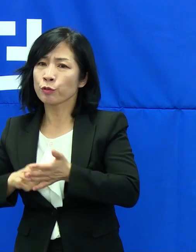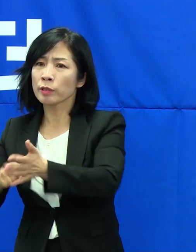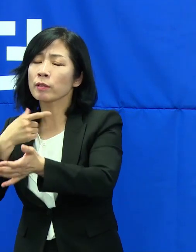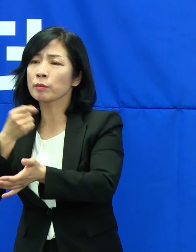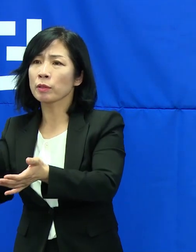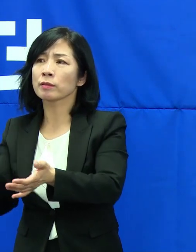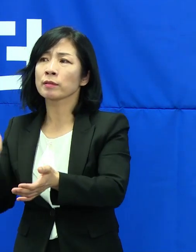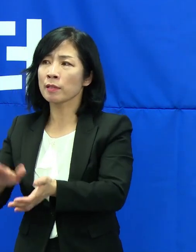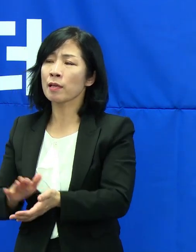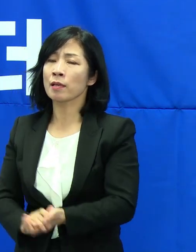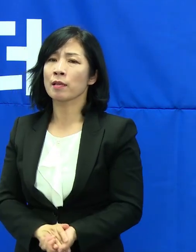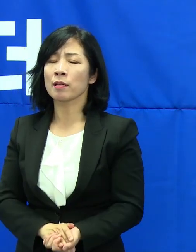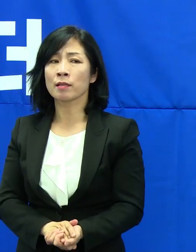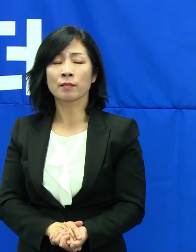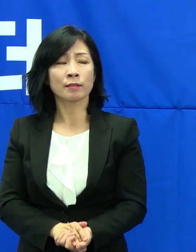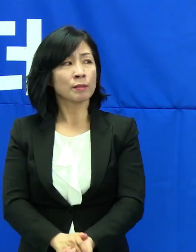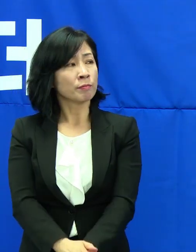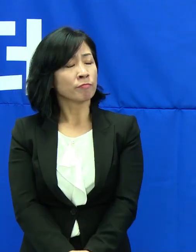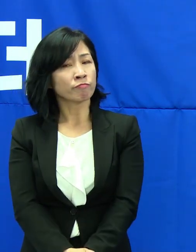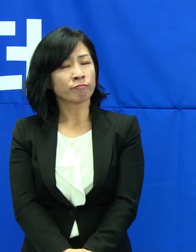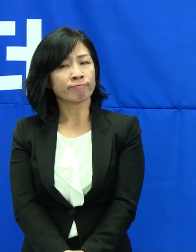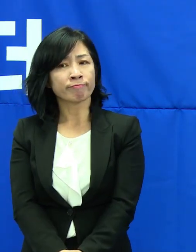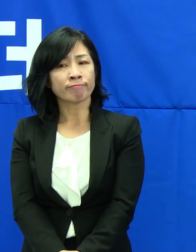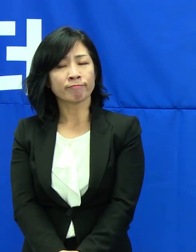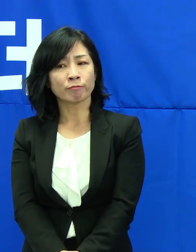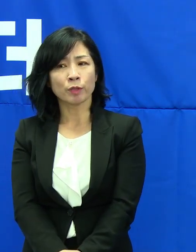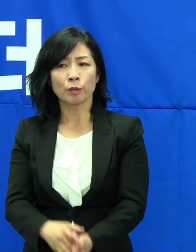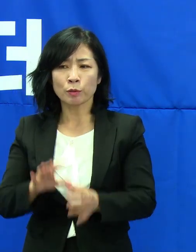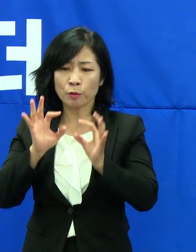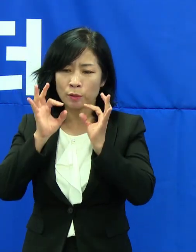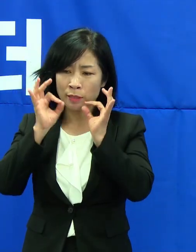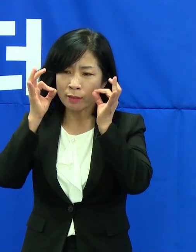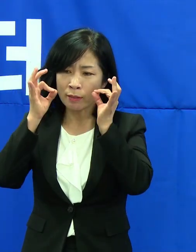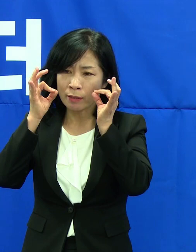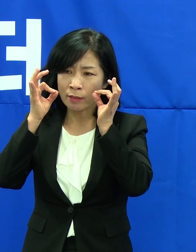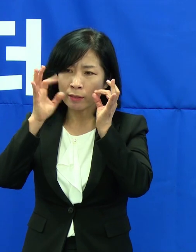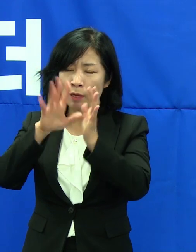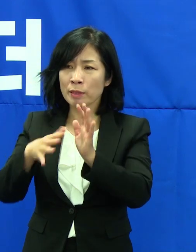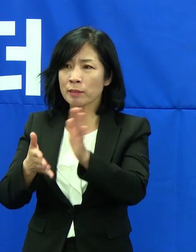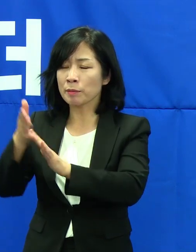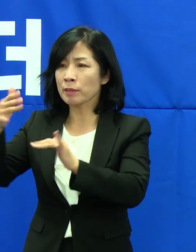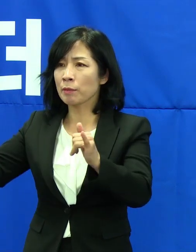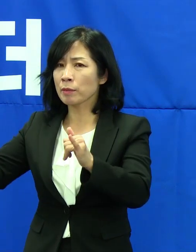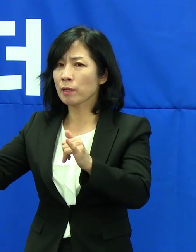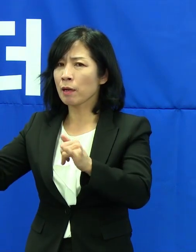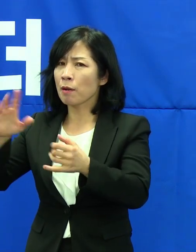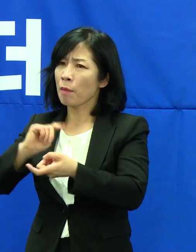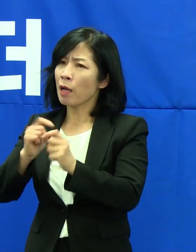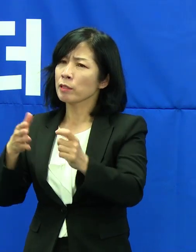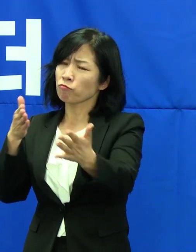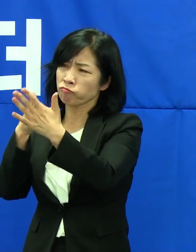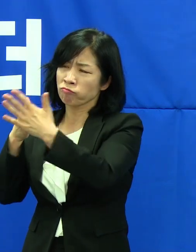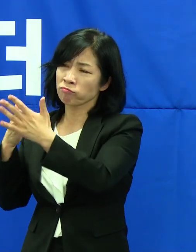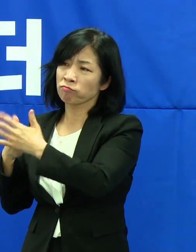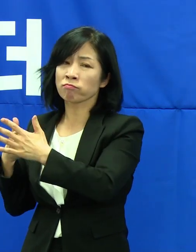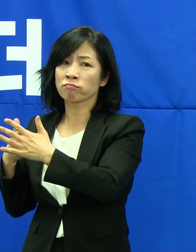부분들이, 예, 이렇게 노력할 때마다 시민 여러분들의 생각과 많이 부딪혔습니다.